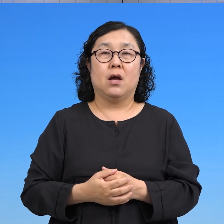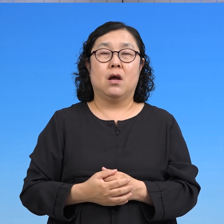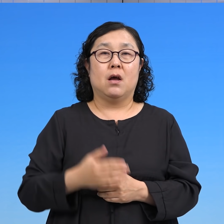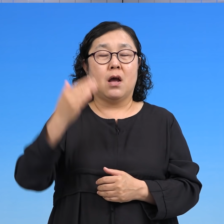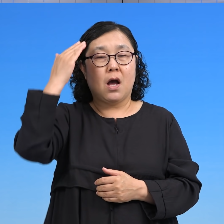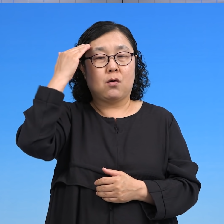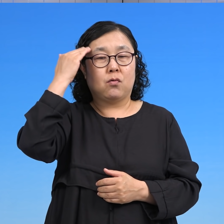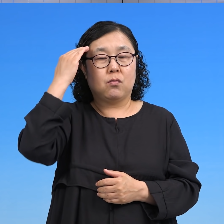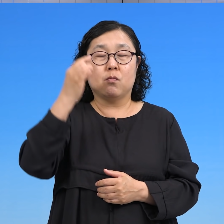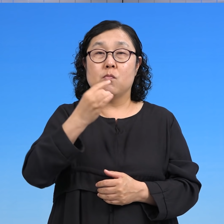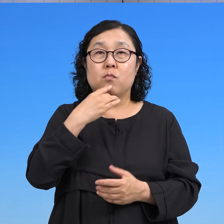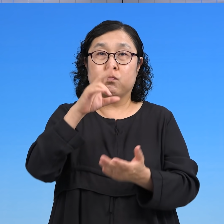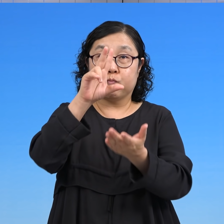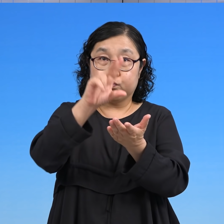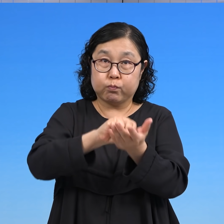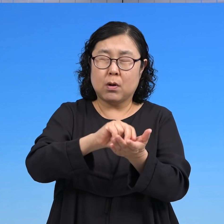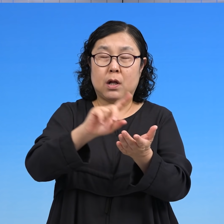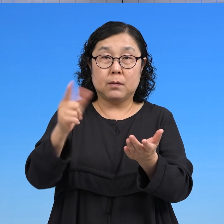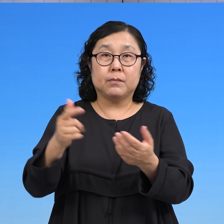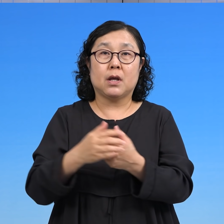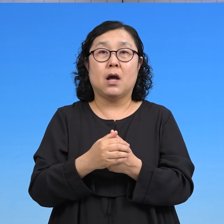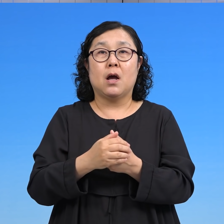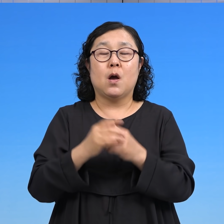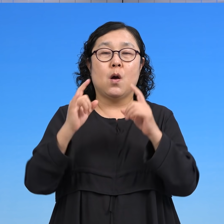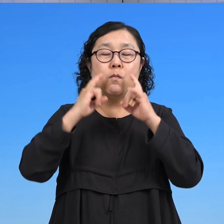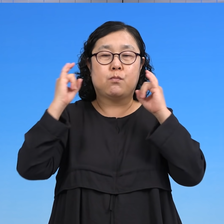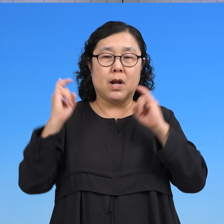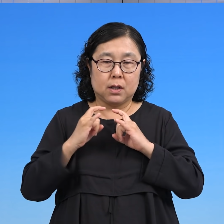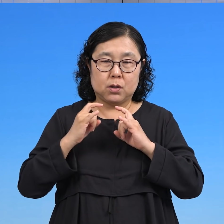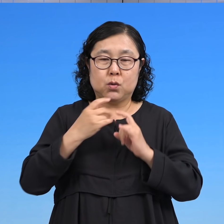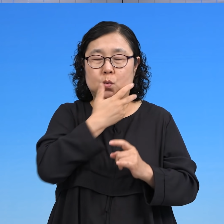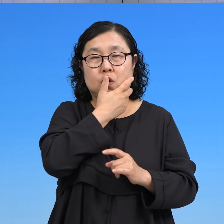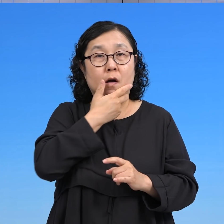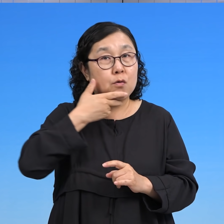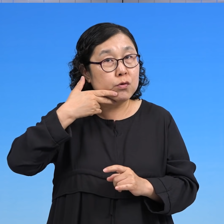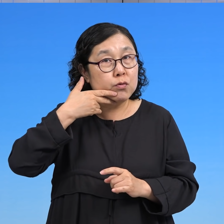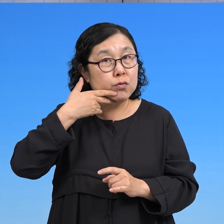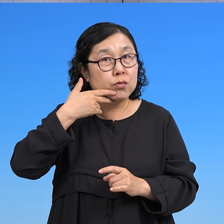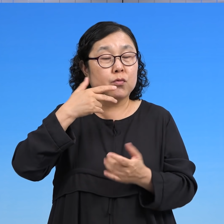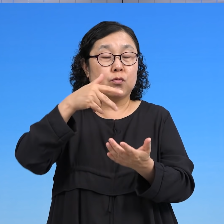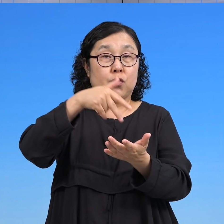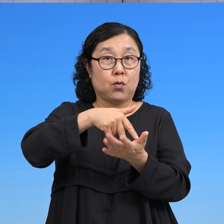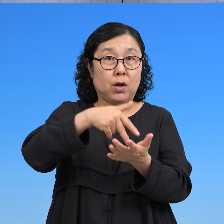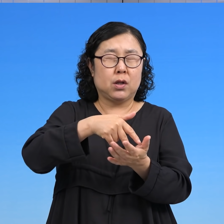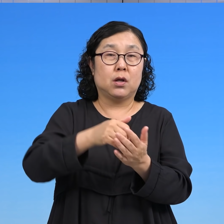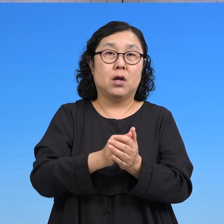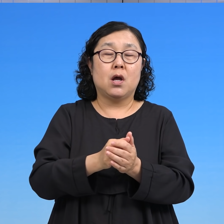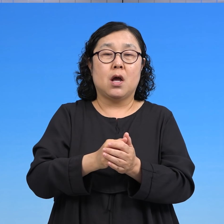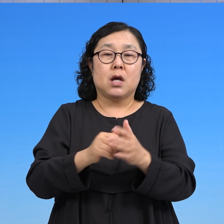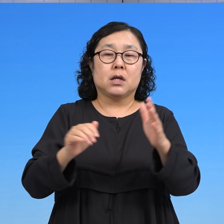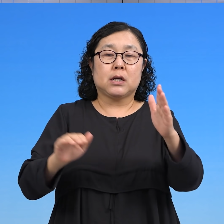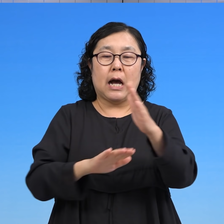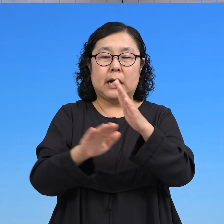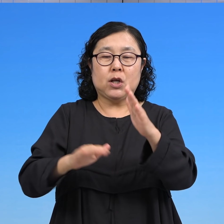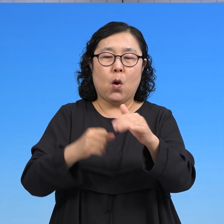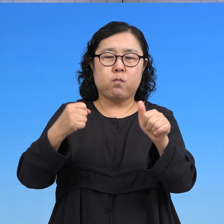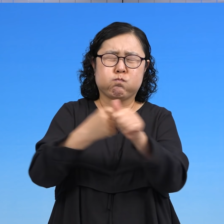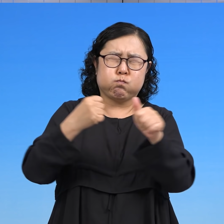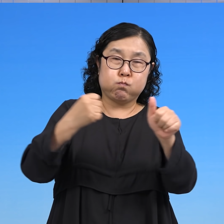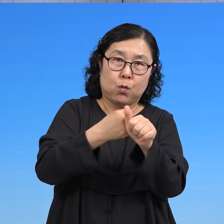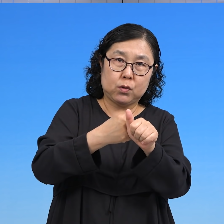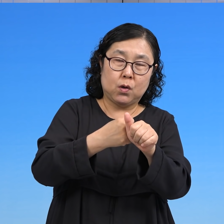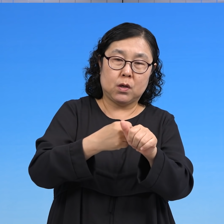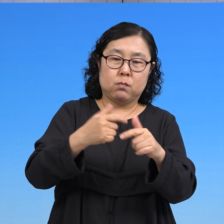이거 우리나라만의 문제가 아니고요. 심지어 프랑스나 영국 같은 경우에 가정폭력이